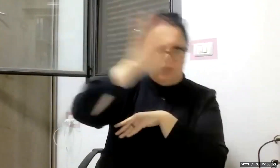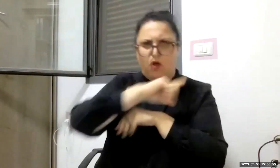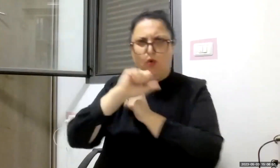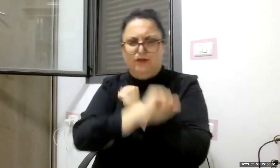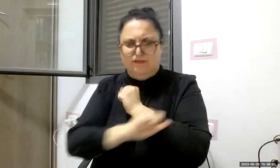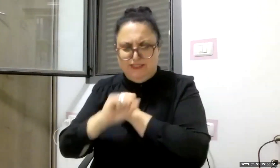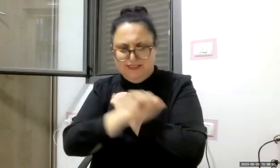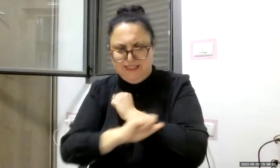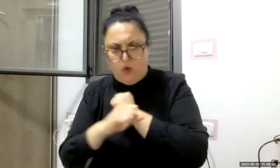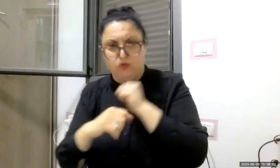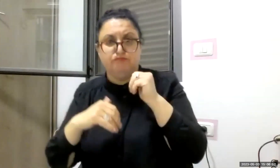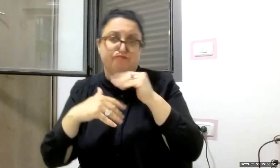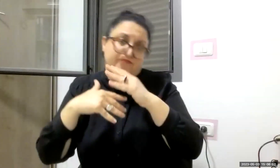רוב האוניברסיטאות,